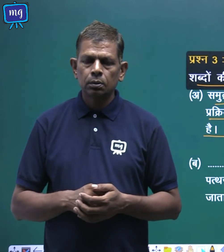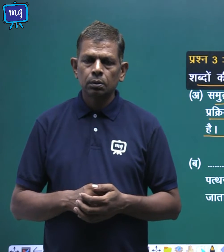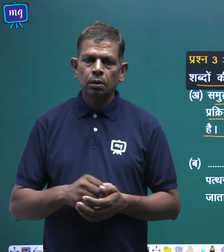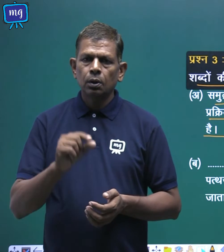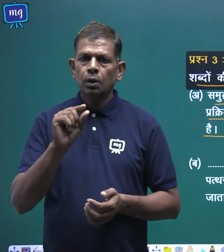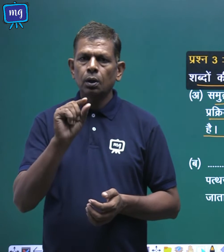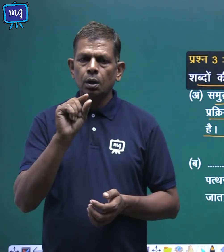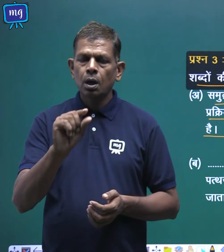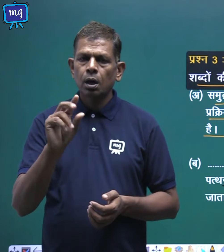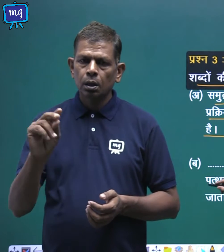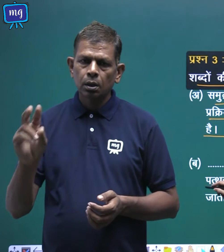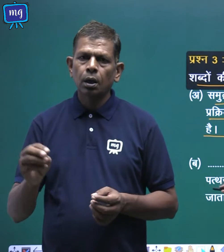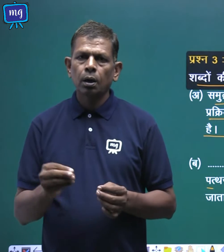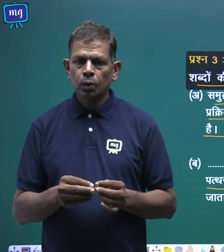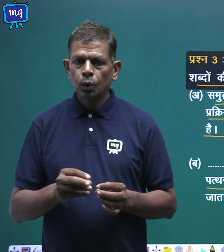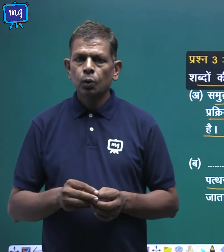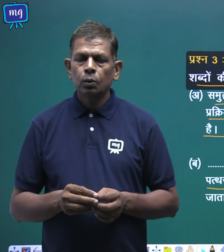कंकड़ तथा पत्थरों को